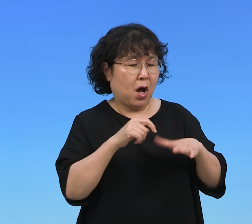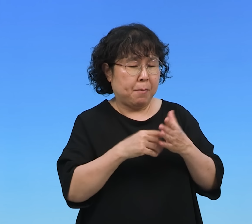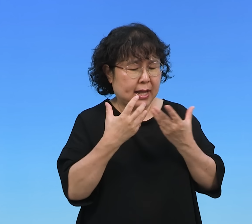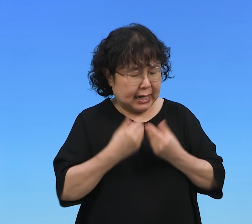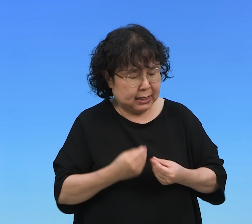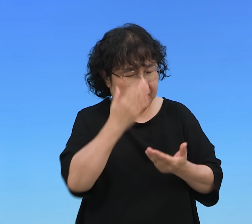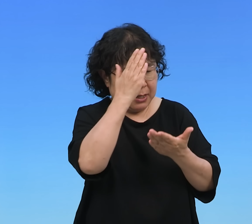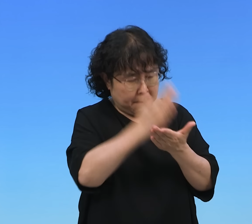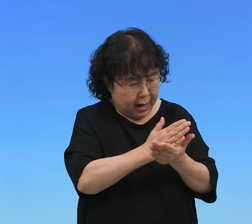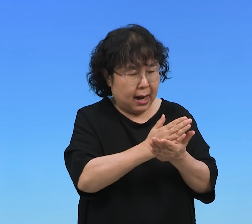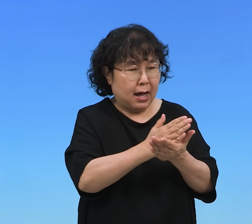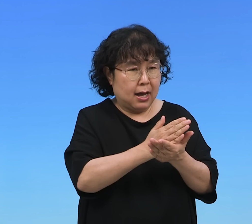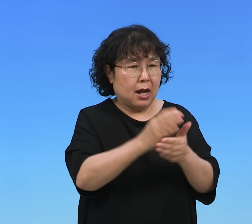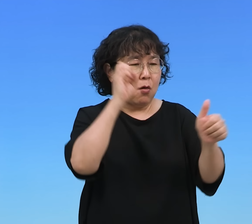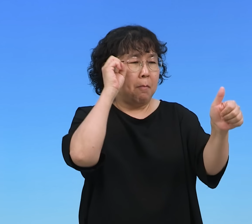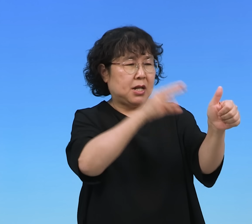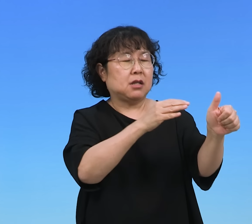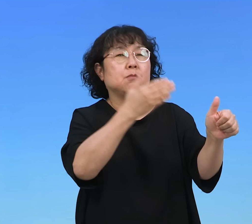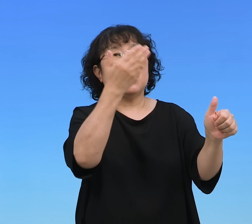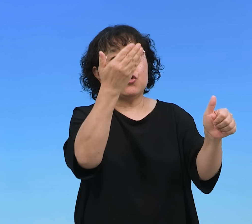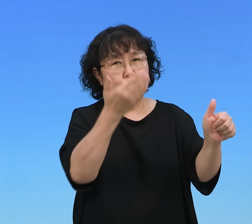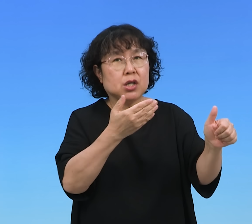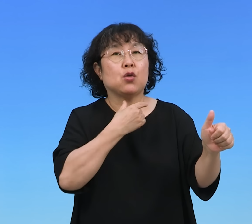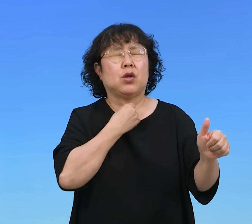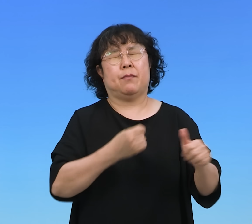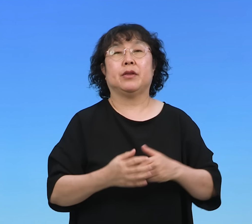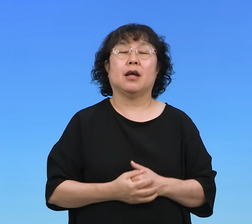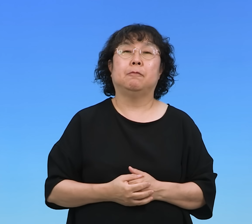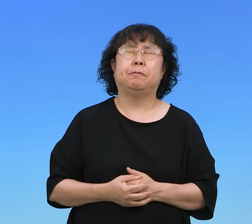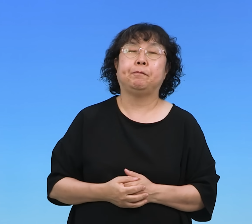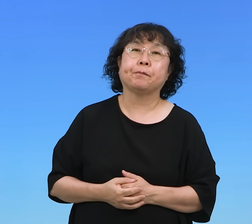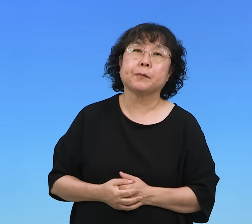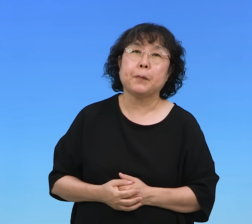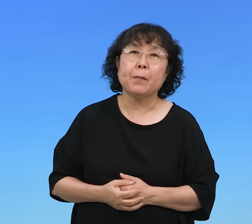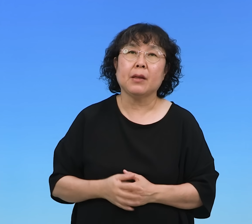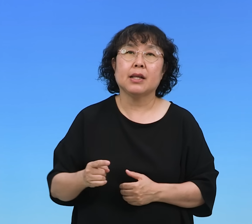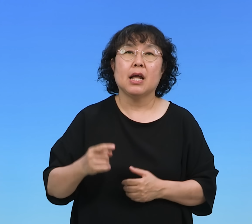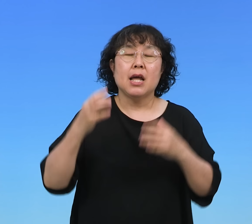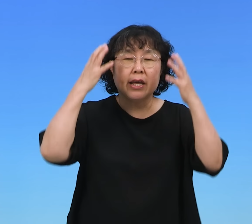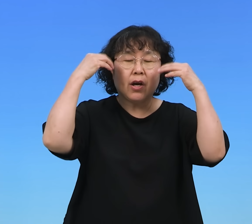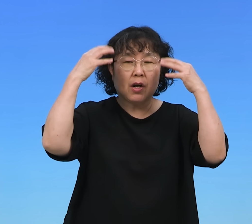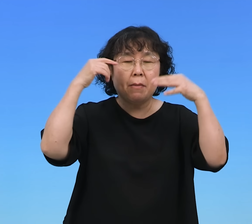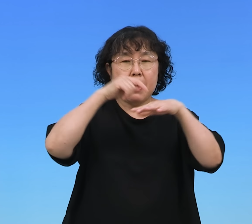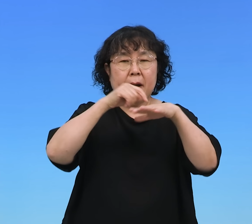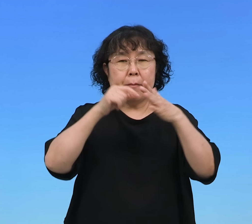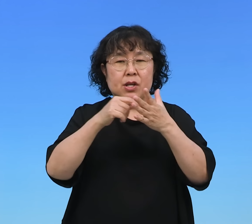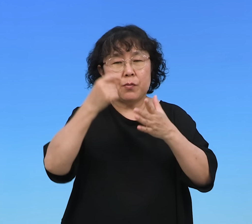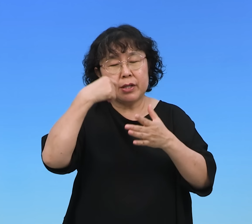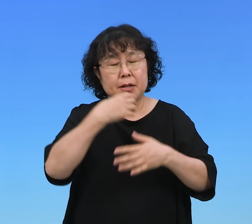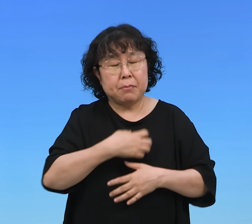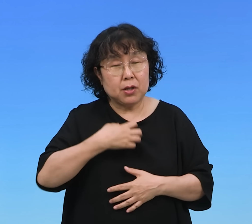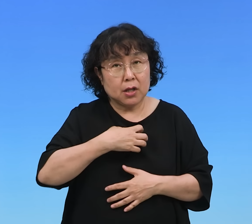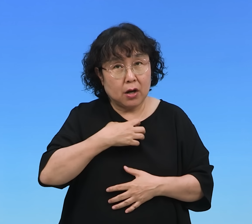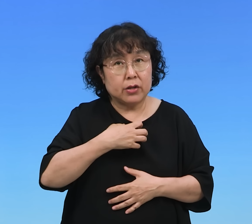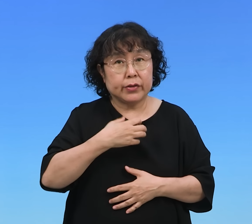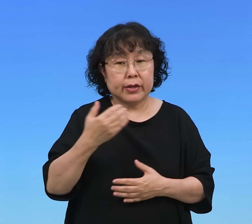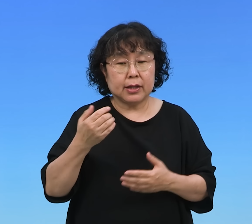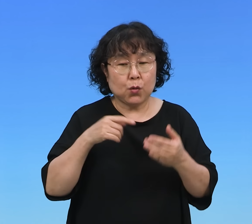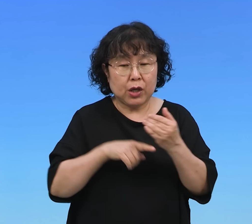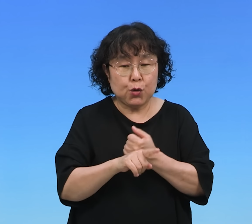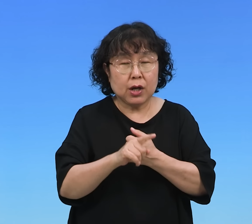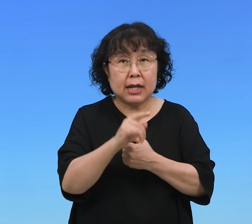사실 제가 이번 여름 내내 참 마음이 좀 슬펐던 게요, 1만 성도 파송